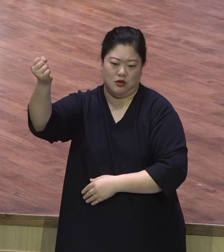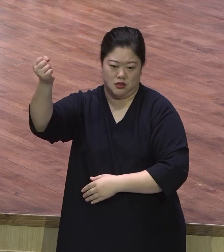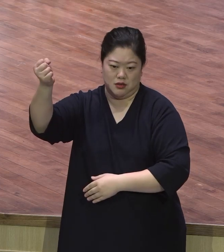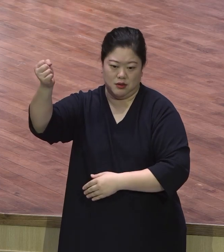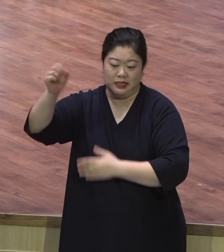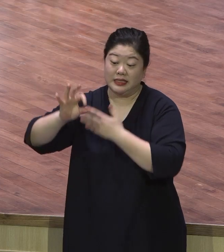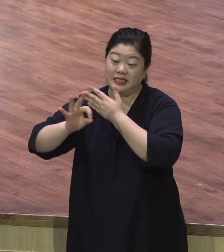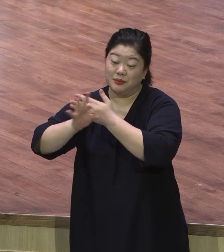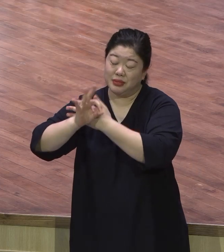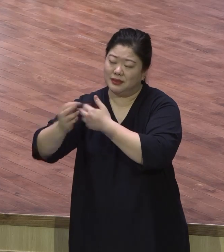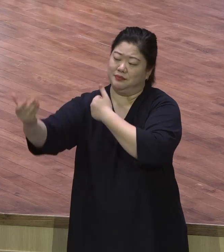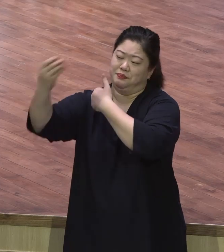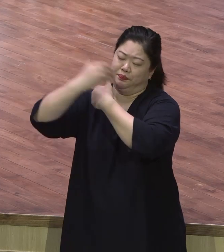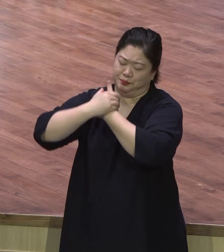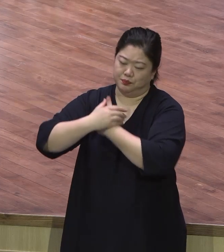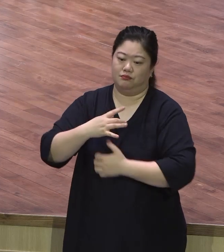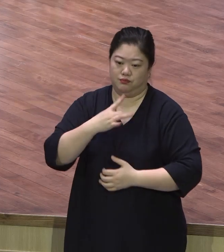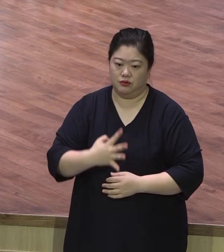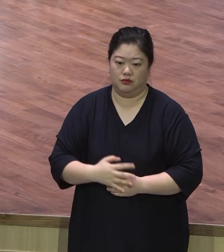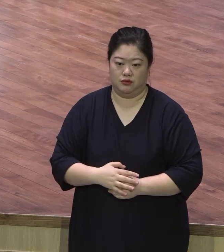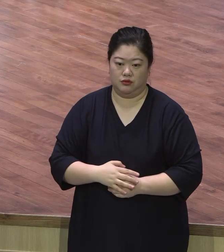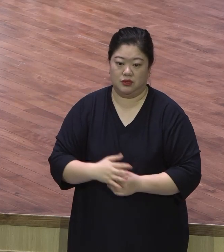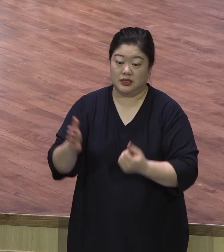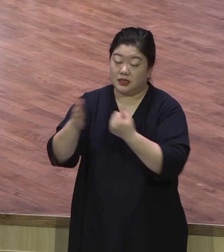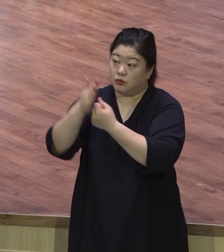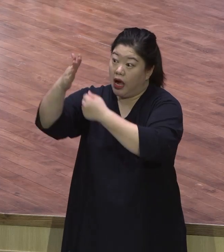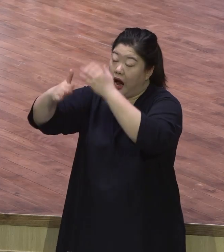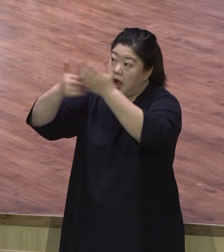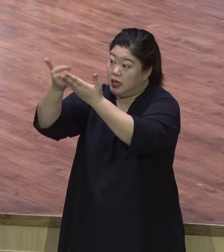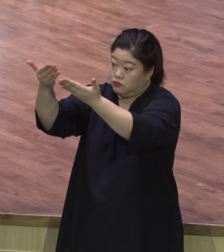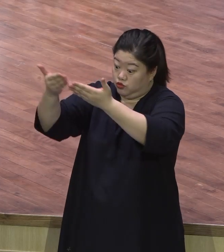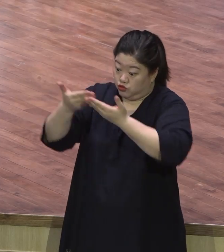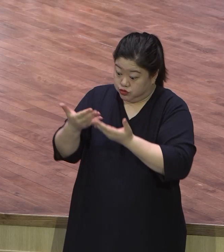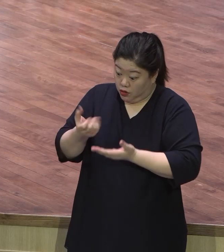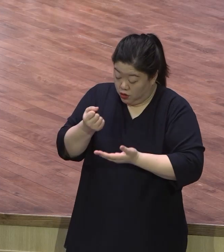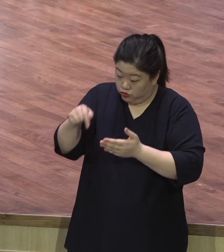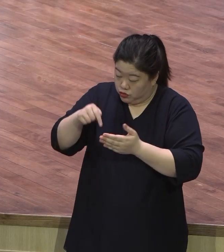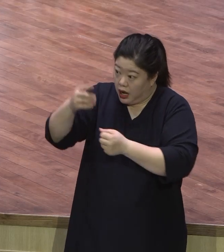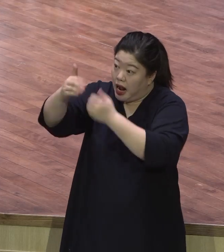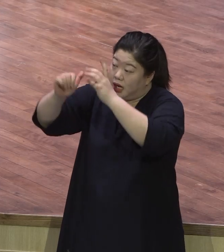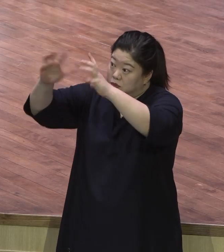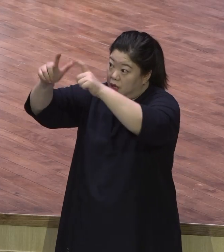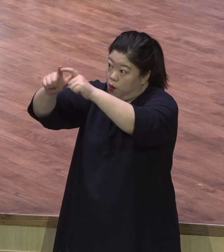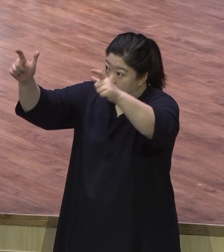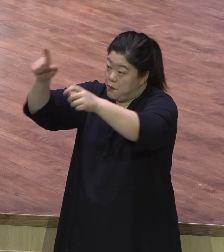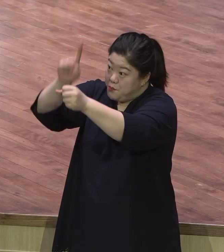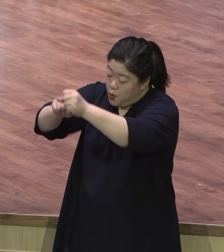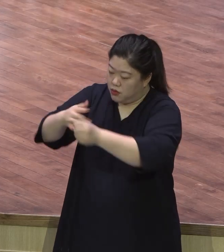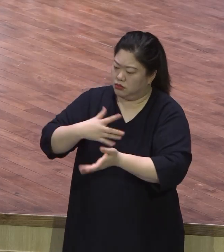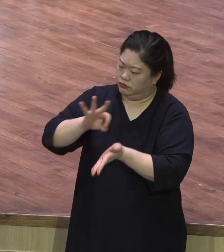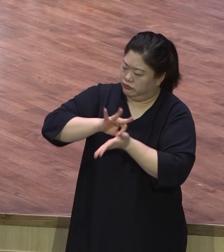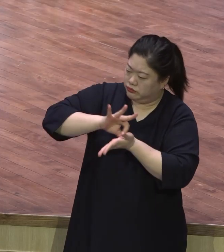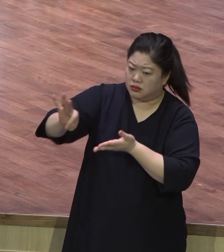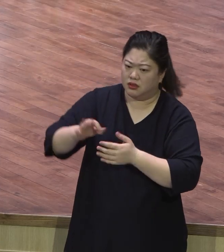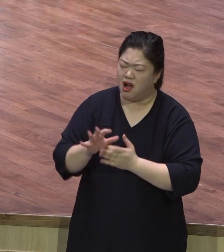하나님 맡겨주신 것을 하나님 말을 확장을 위해서 하나님의 영광을 위해서 아낌없이 사용해야 됩니다